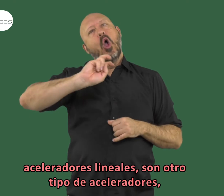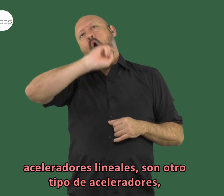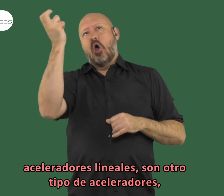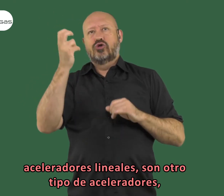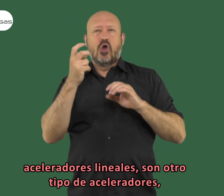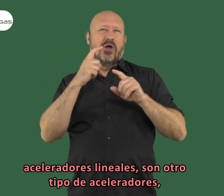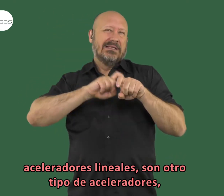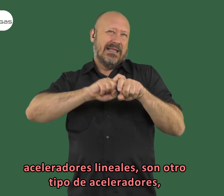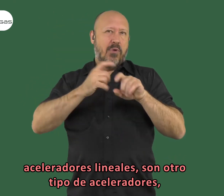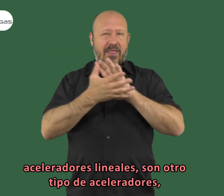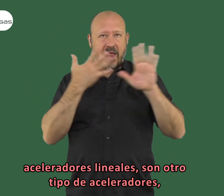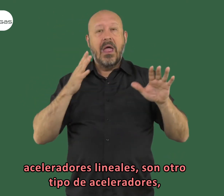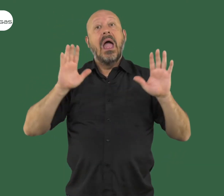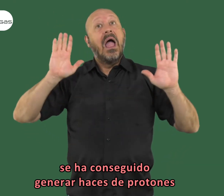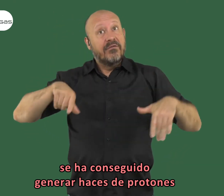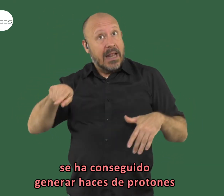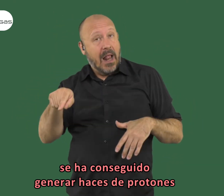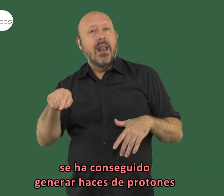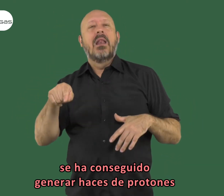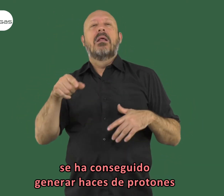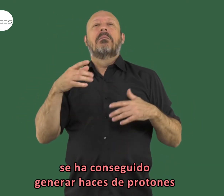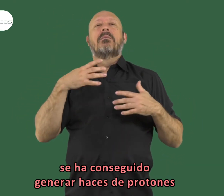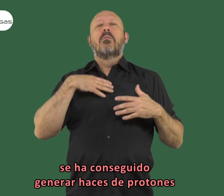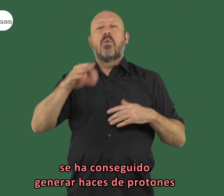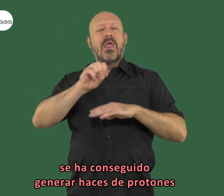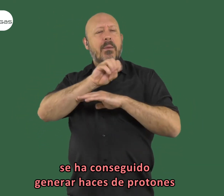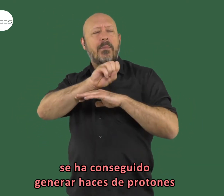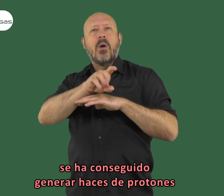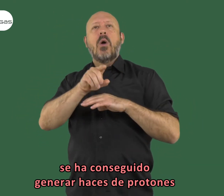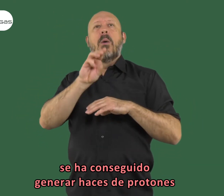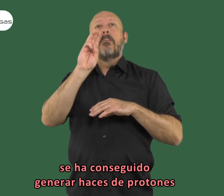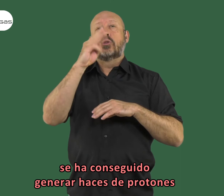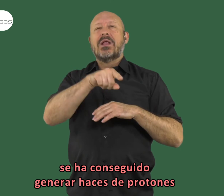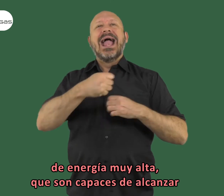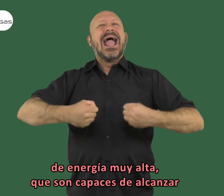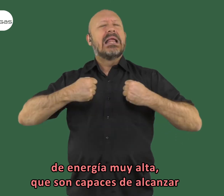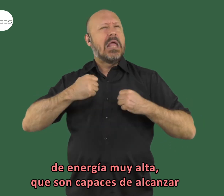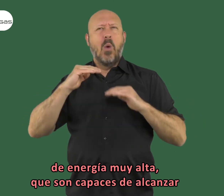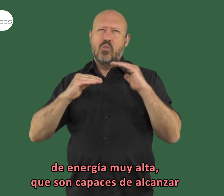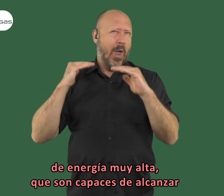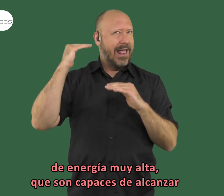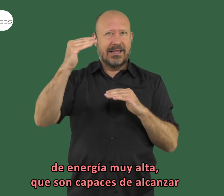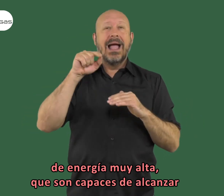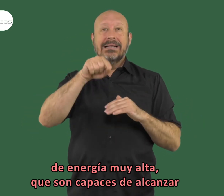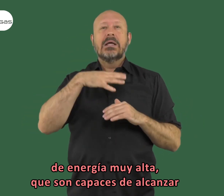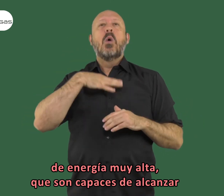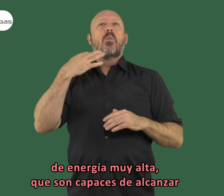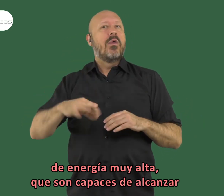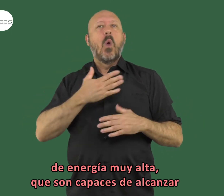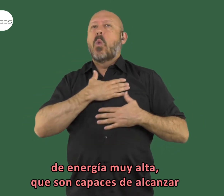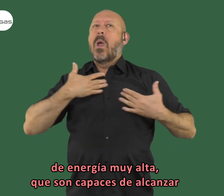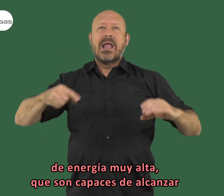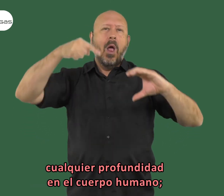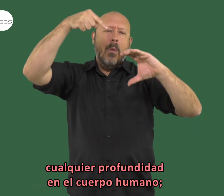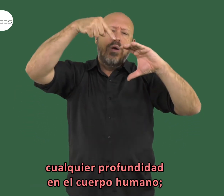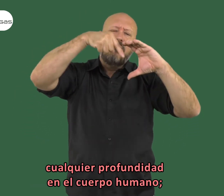lineales, son otro tipo de aceleradores, se ha conseguido pues, generar haces de energía muy alta que son